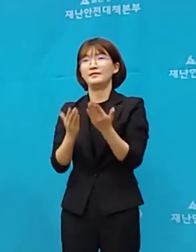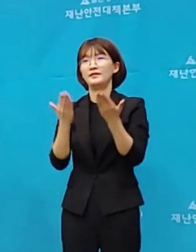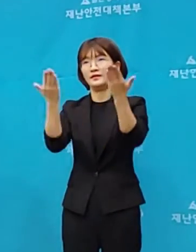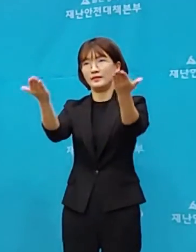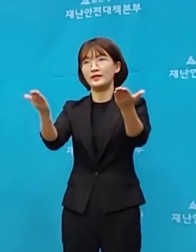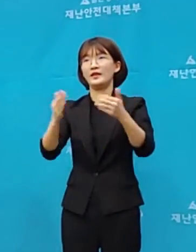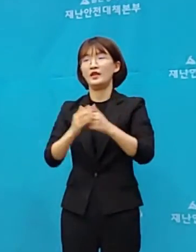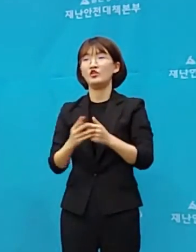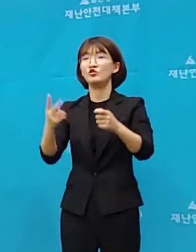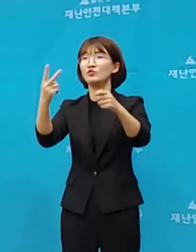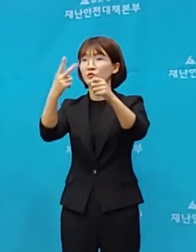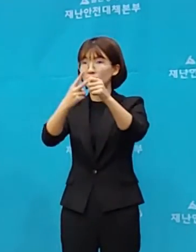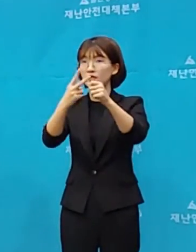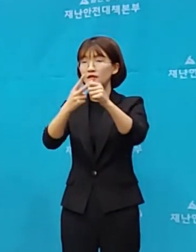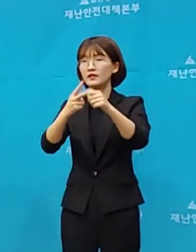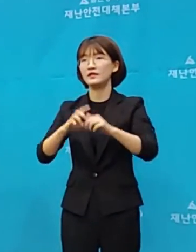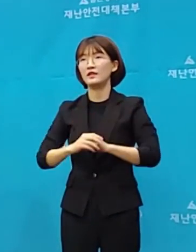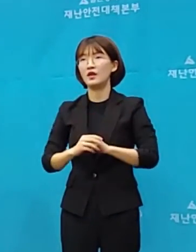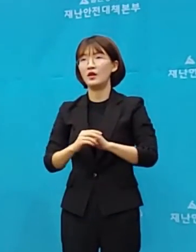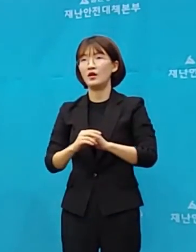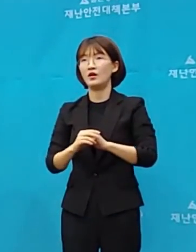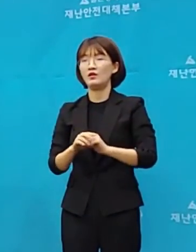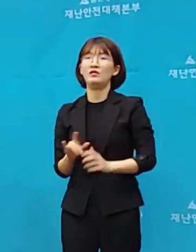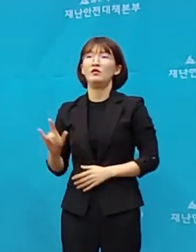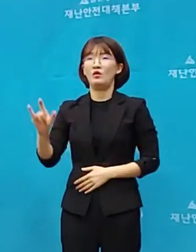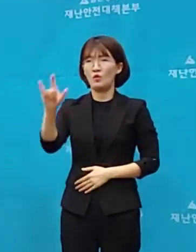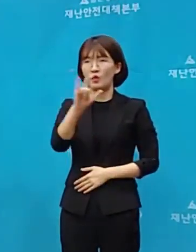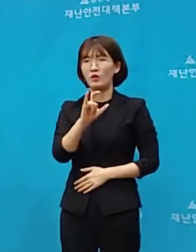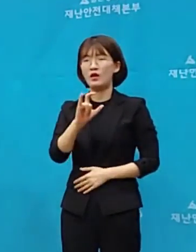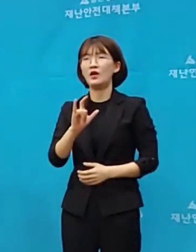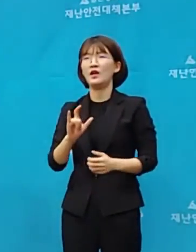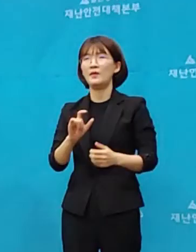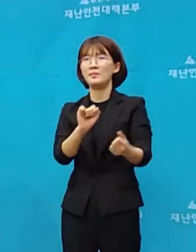말씀드리겠습니다. 두 번째는 코로나19로 인해